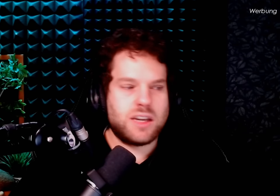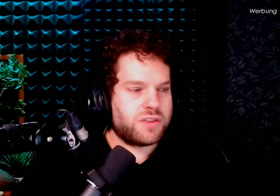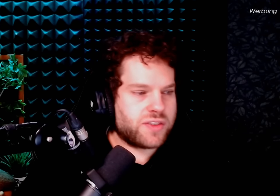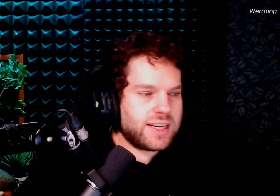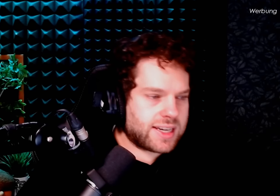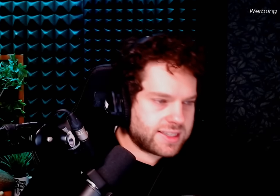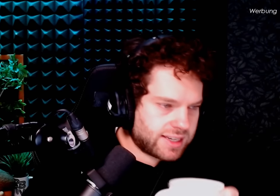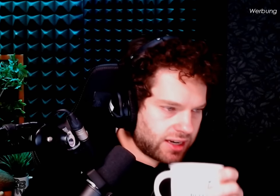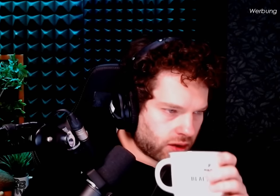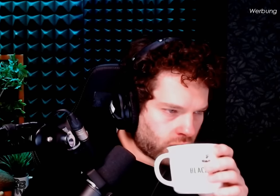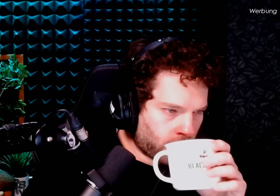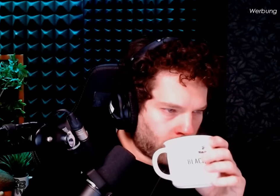Zeit verschwenden kann, das ist ja klar.